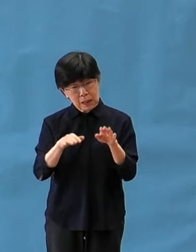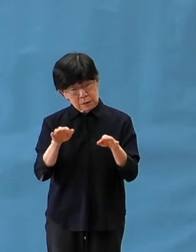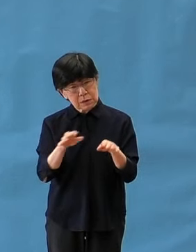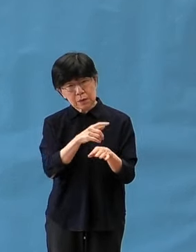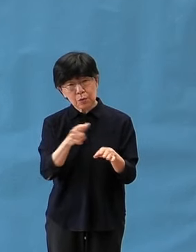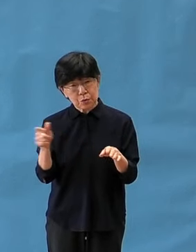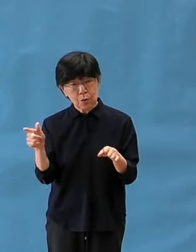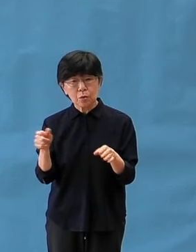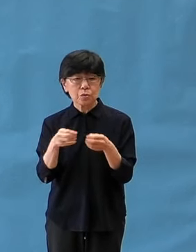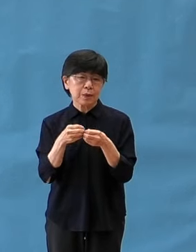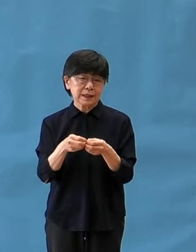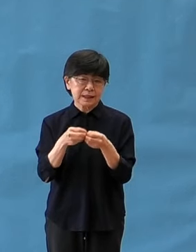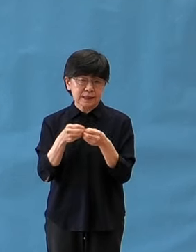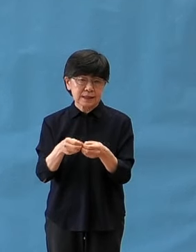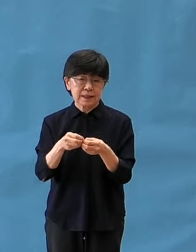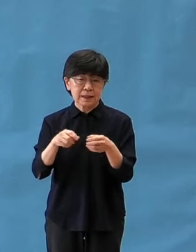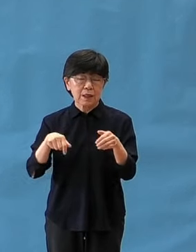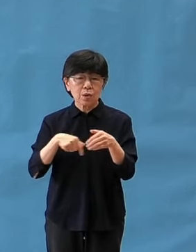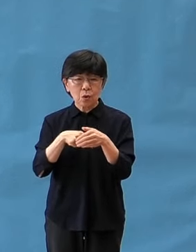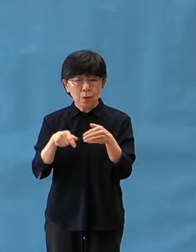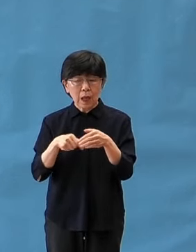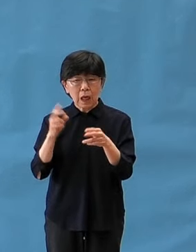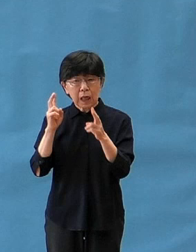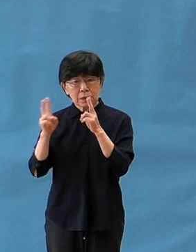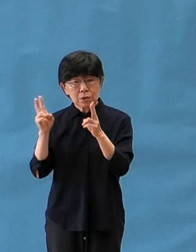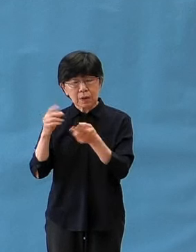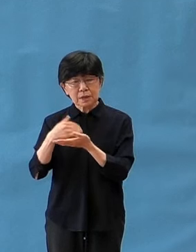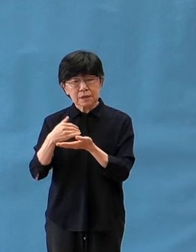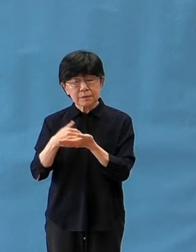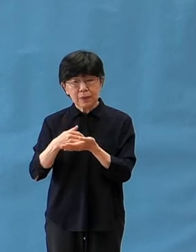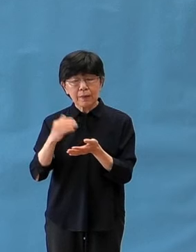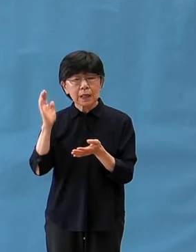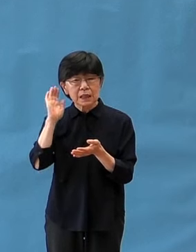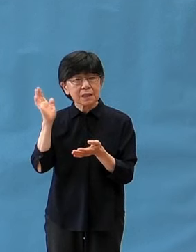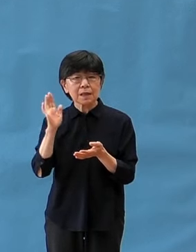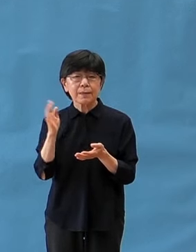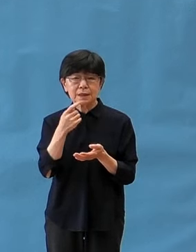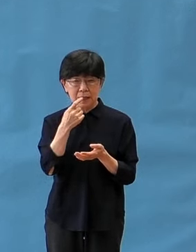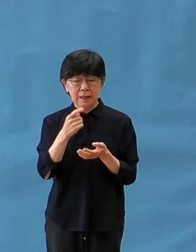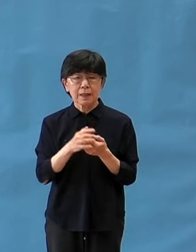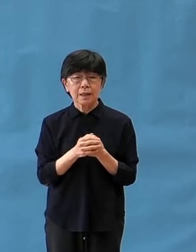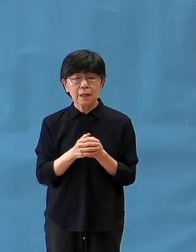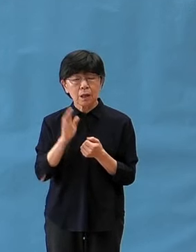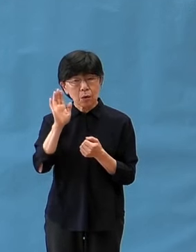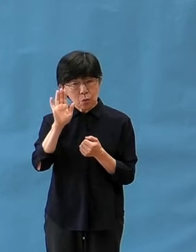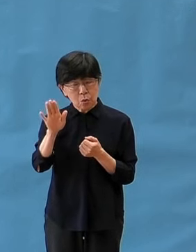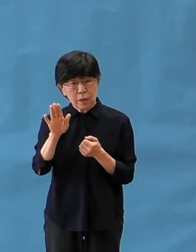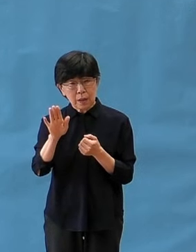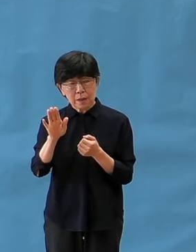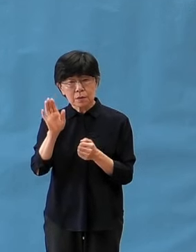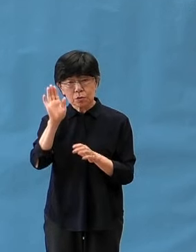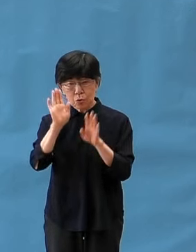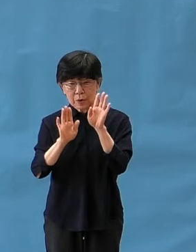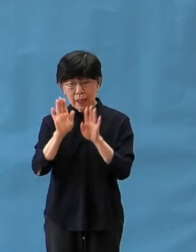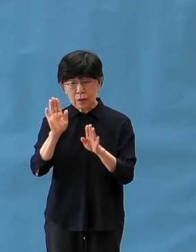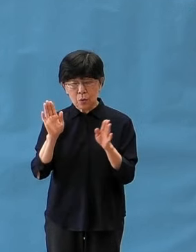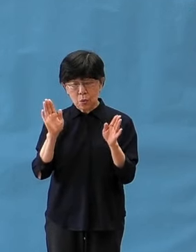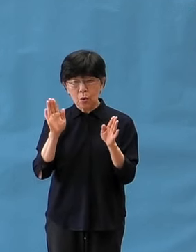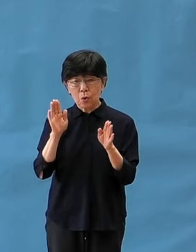は、会社側から伺っておりませんので、今後の進捗の状況をよく注視しま